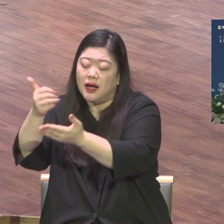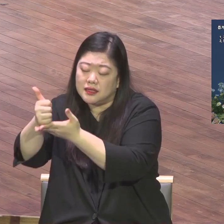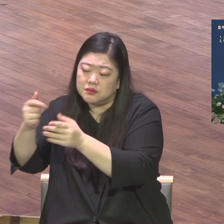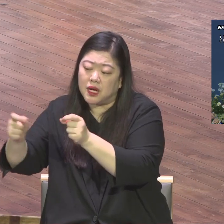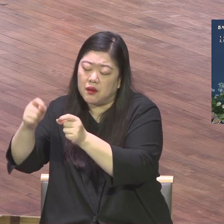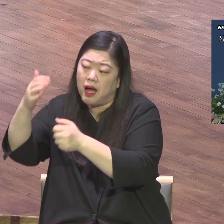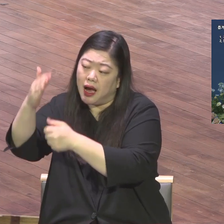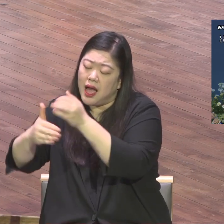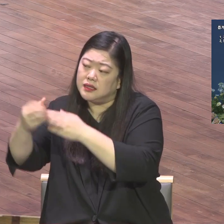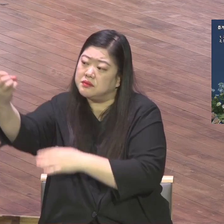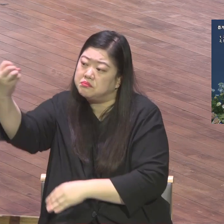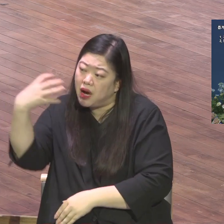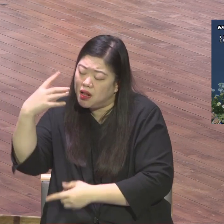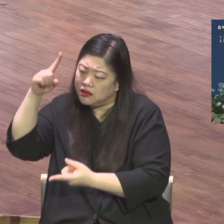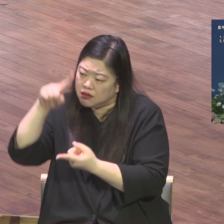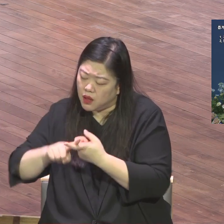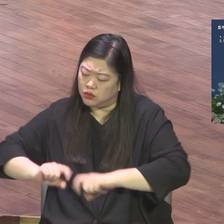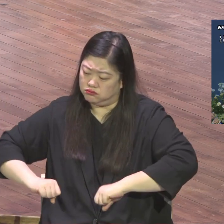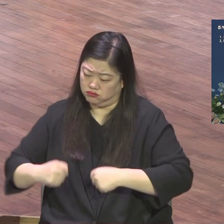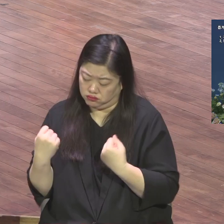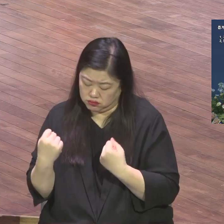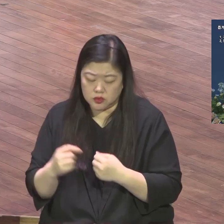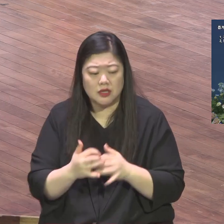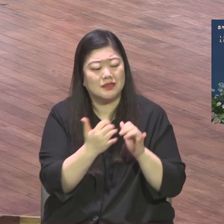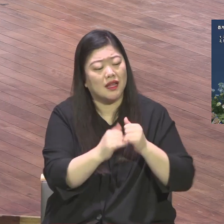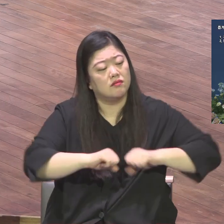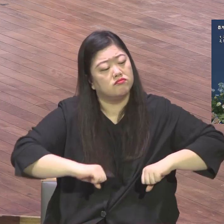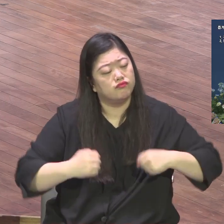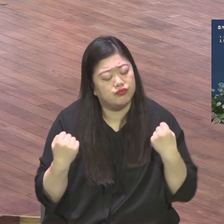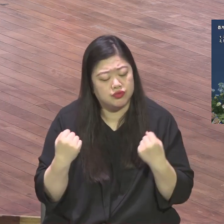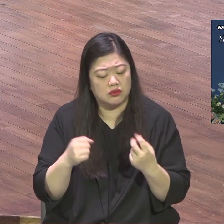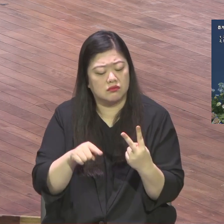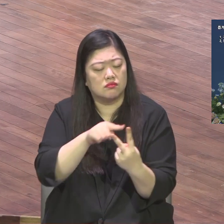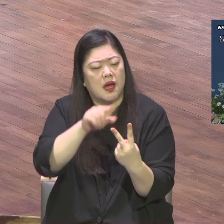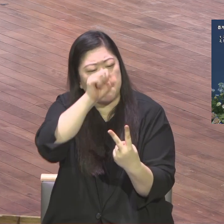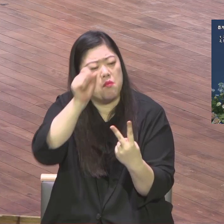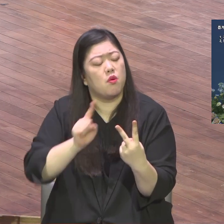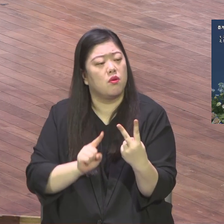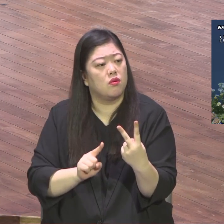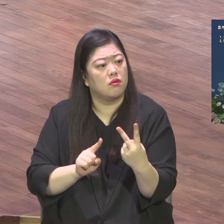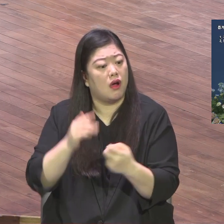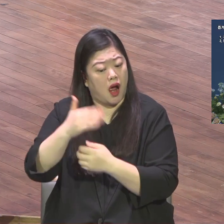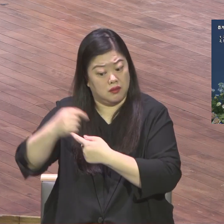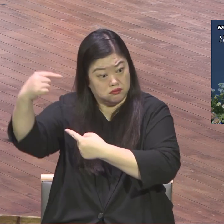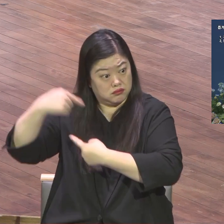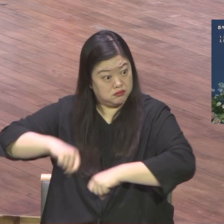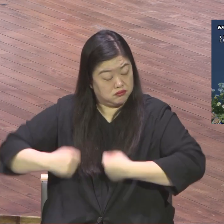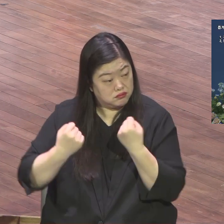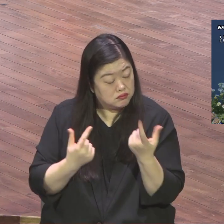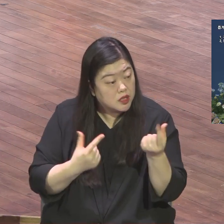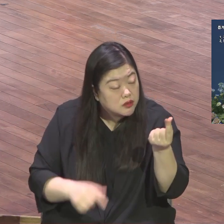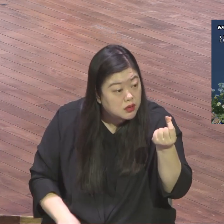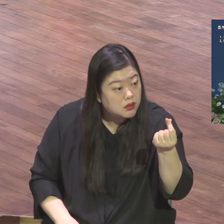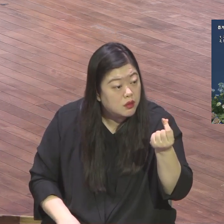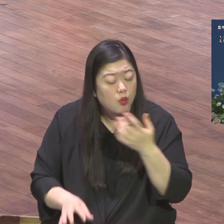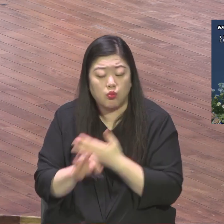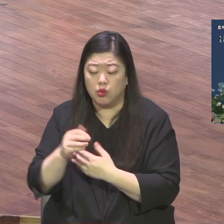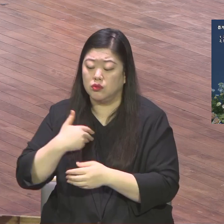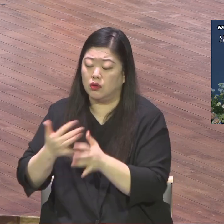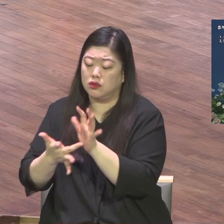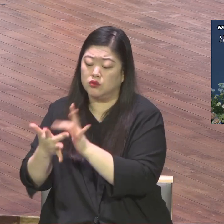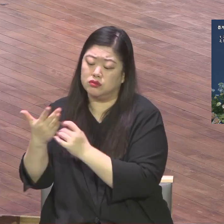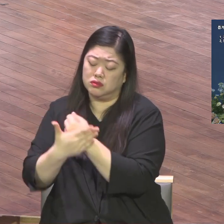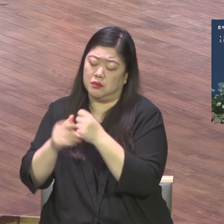고람대의 영적 자세지. 이 코람데오란 말은 종교 개혁할 때 쓴 용어예요. 하나님 앞에서 영적 자세를